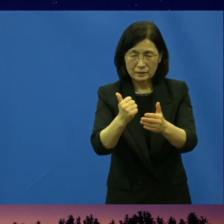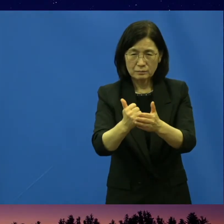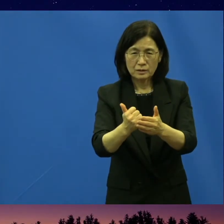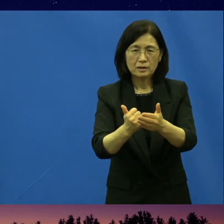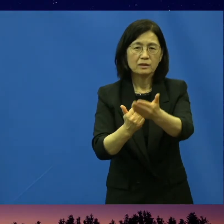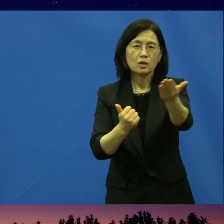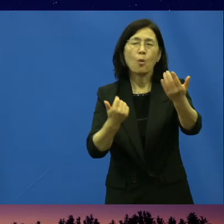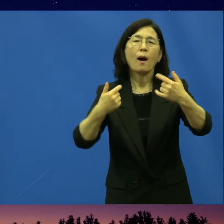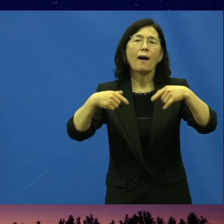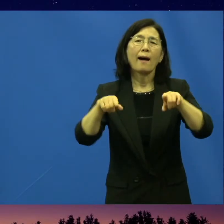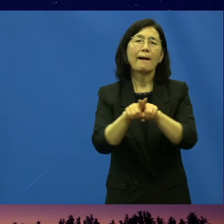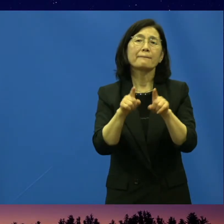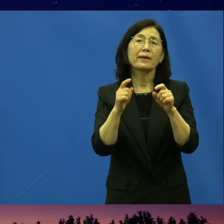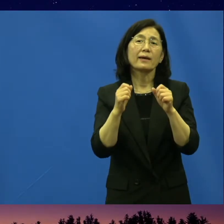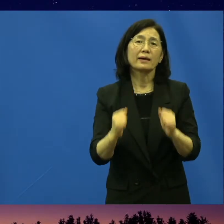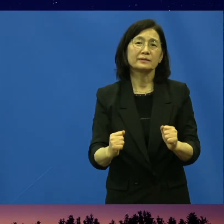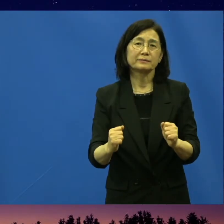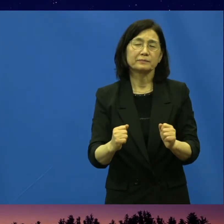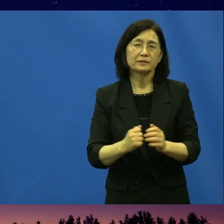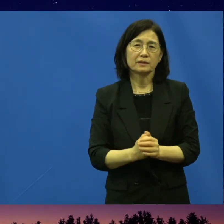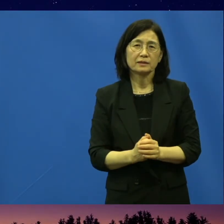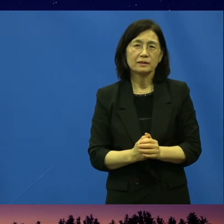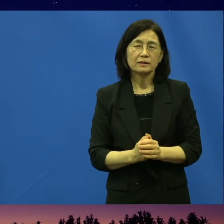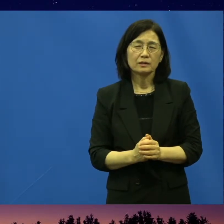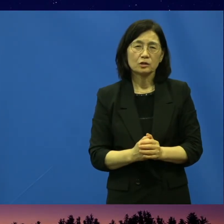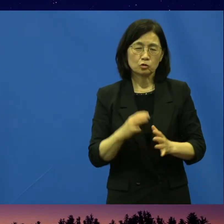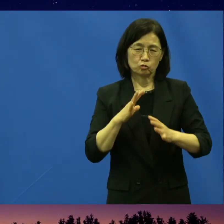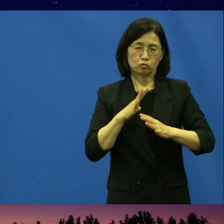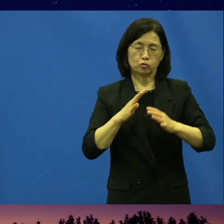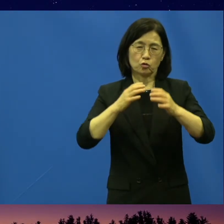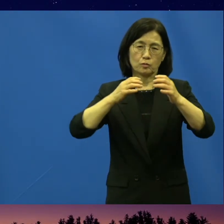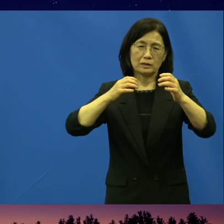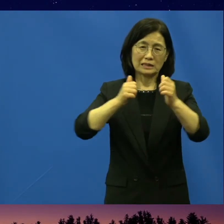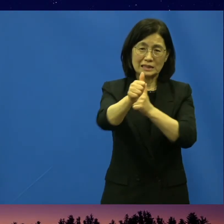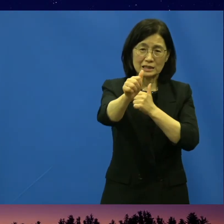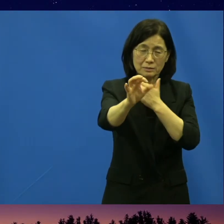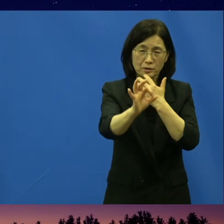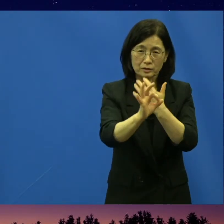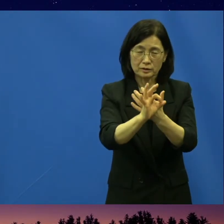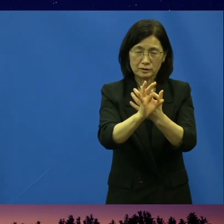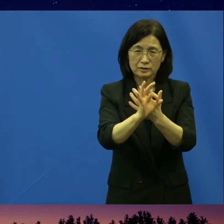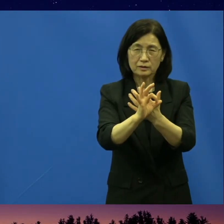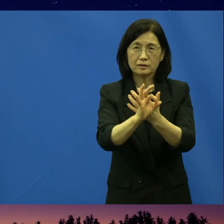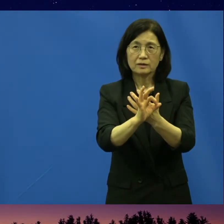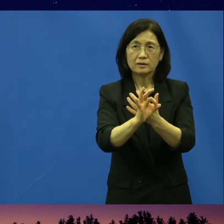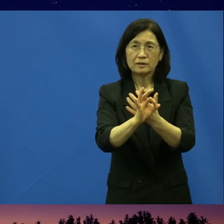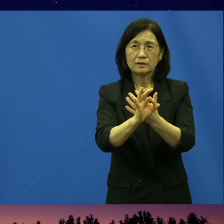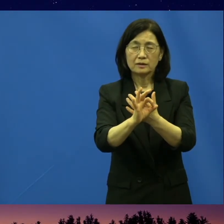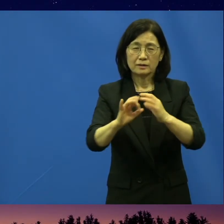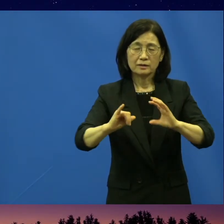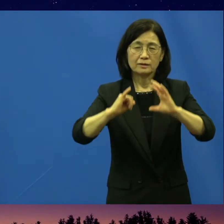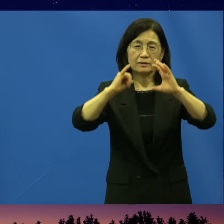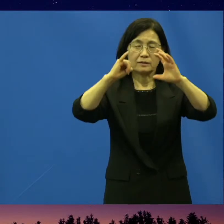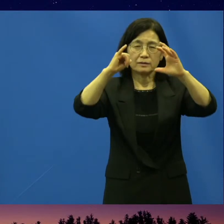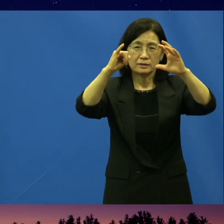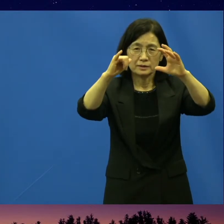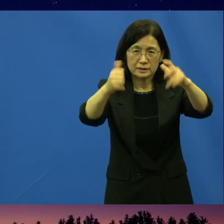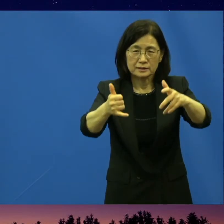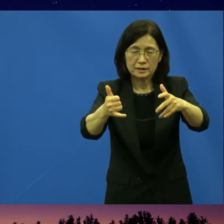사랑하는 성도 여러분, 두려움을 이기면 이 땅 가운데 다르게 살 수 있습니다. 나들의 별의 삶을 살 수